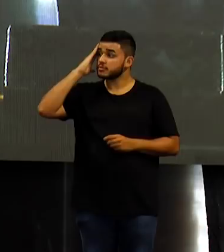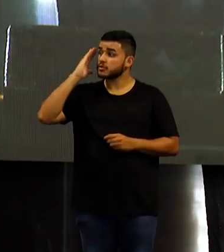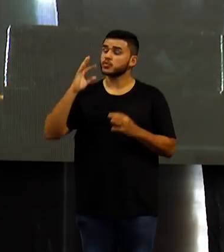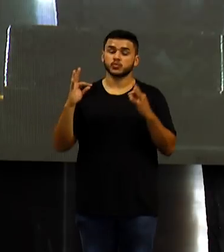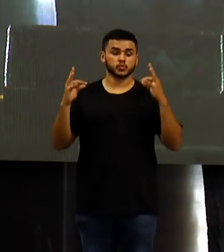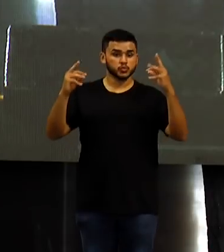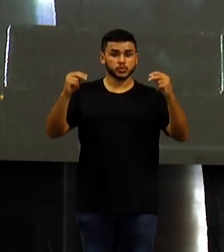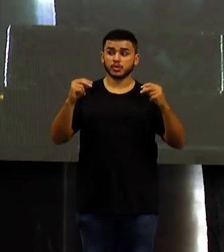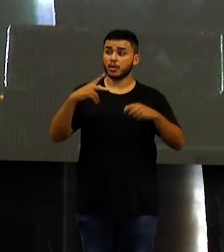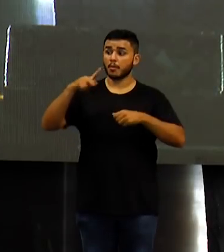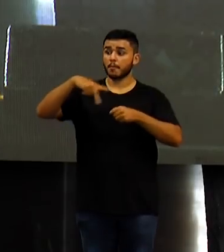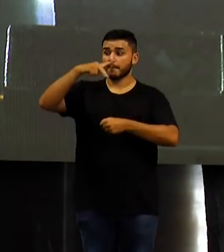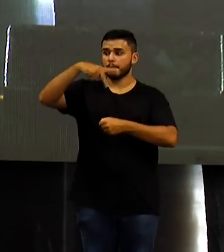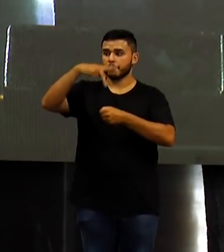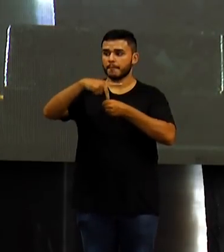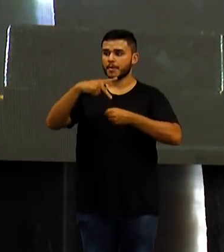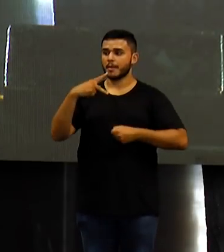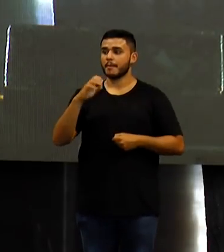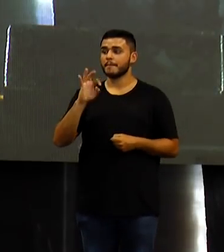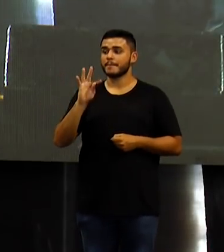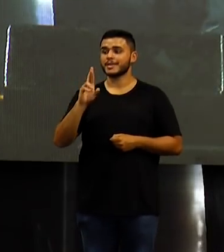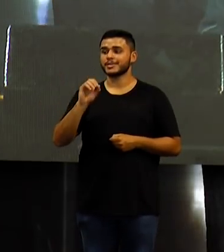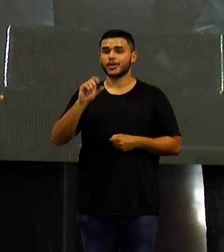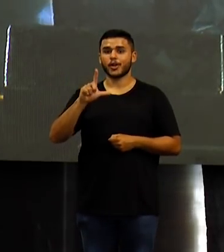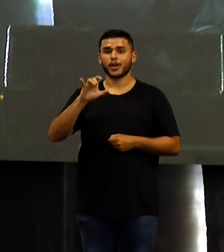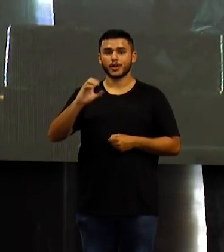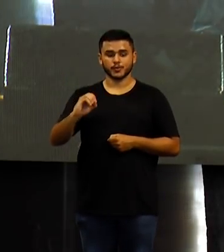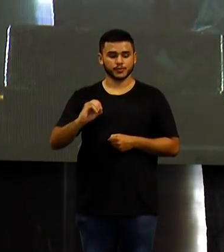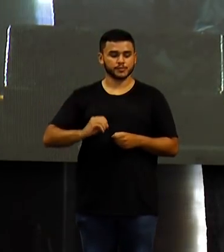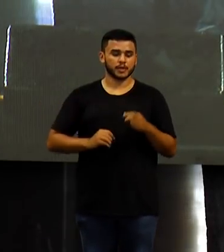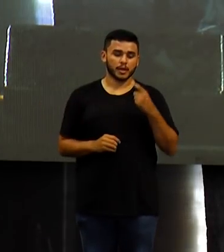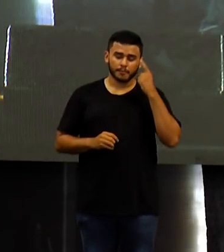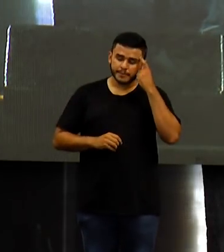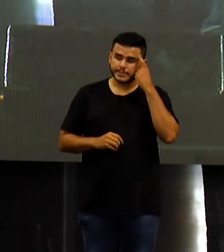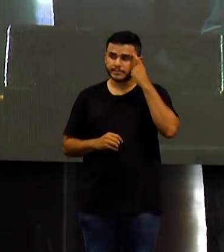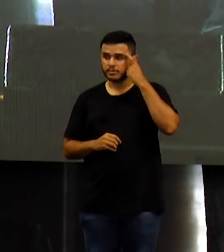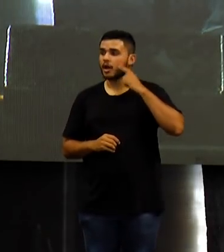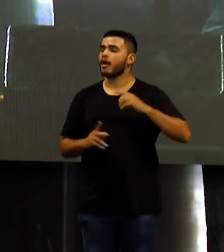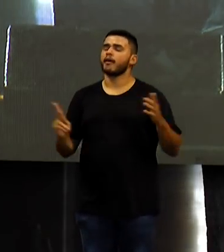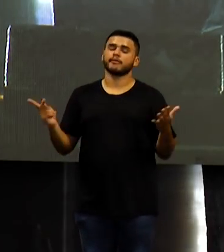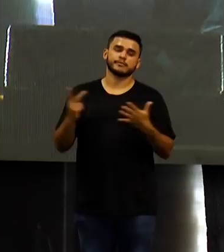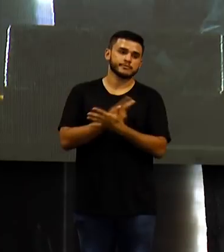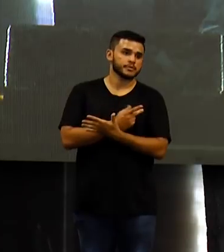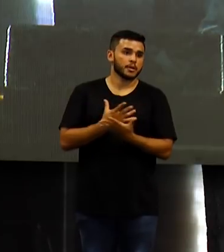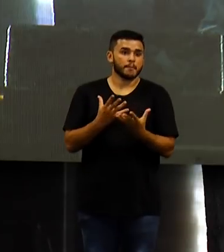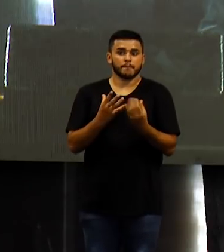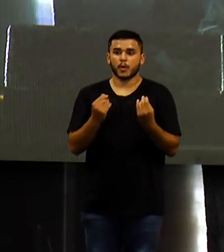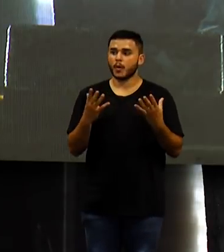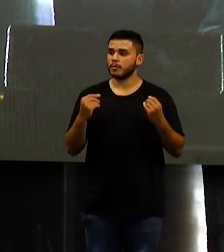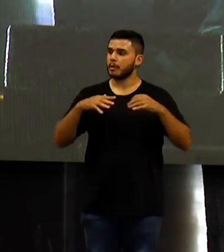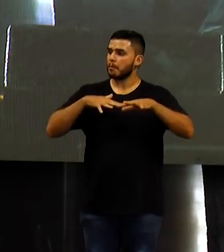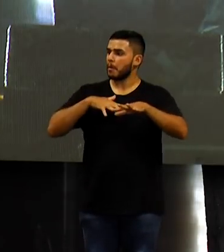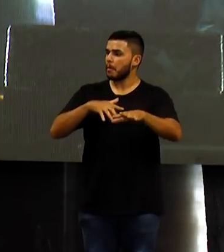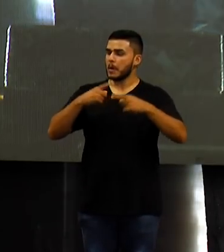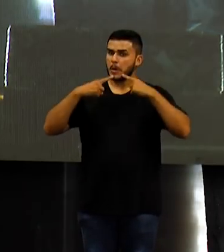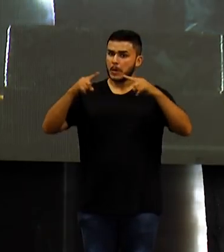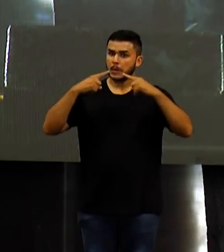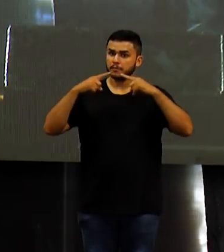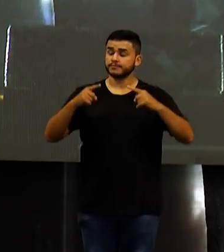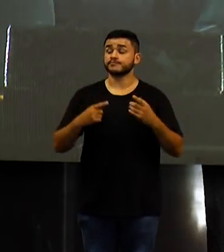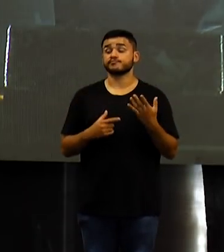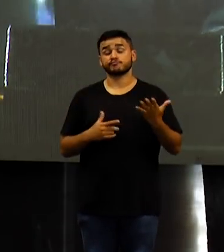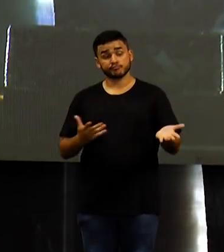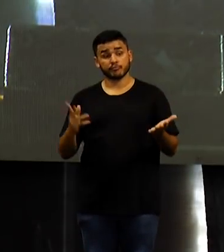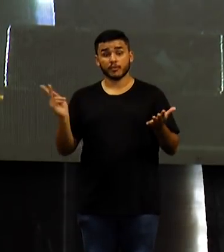impostos sobre o petróleo. E aí, pessoal, isso gerou uma série de protestos na França. E dentre a